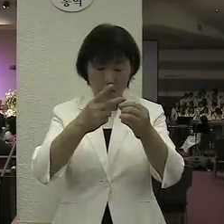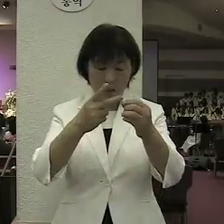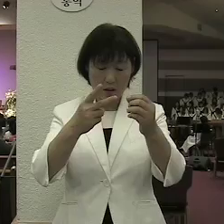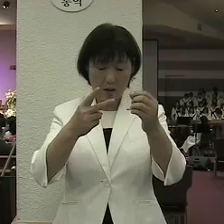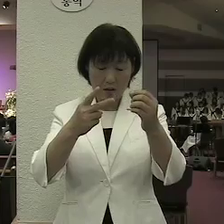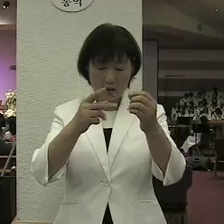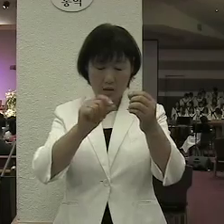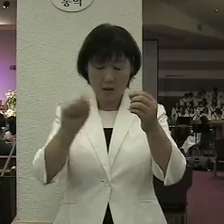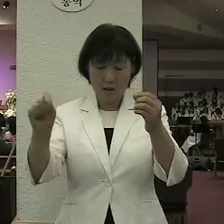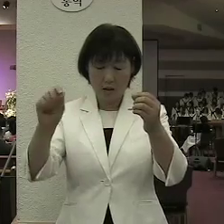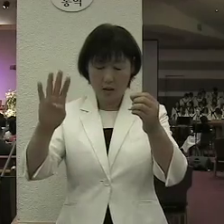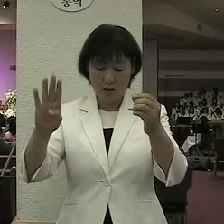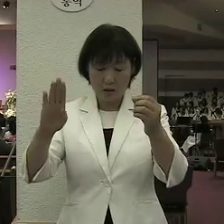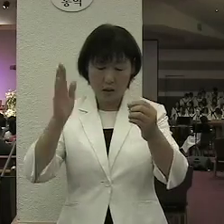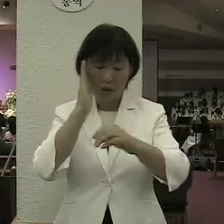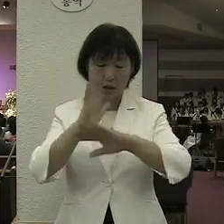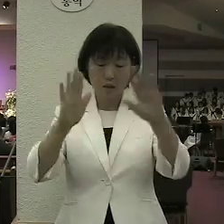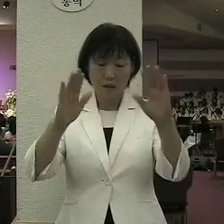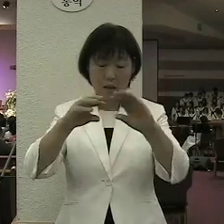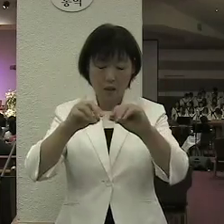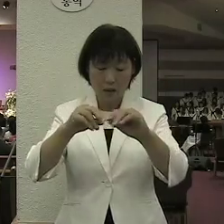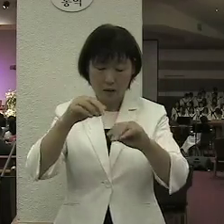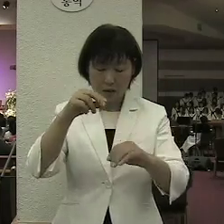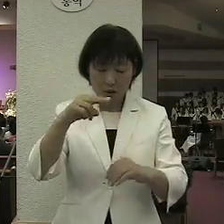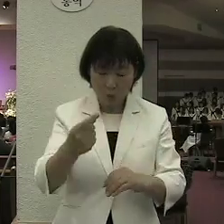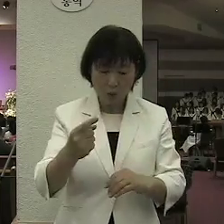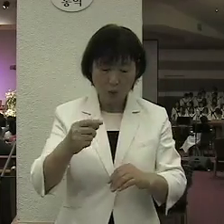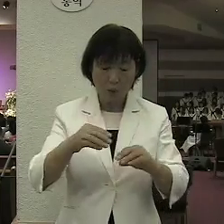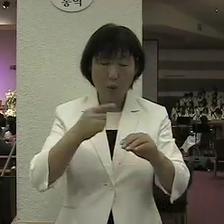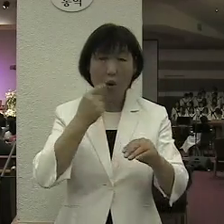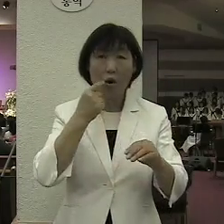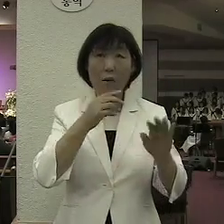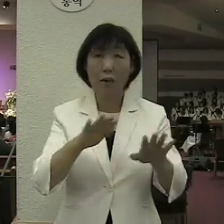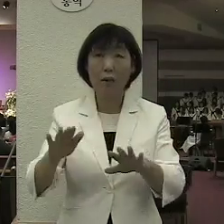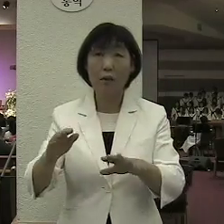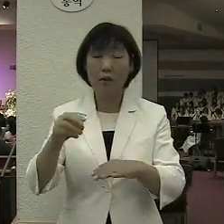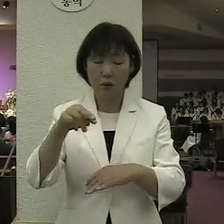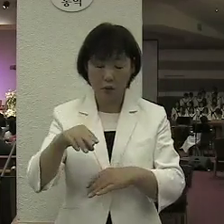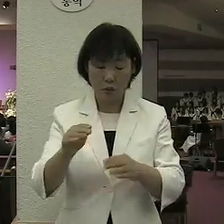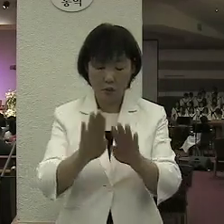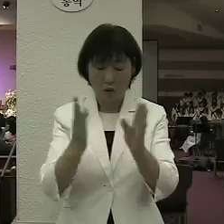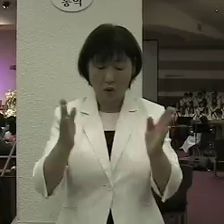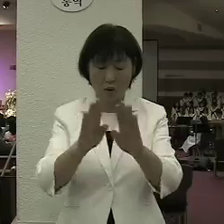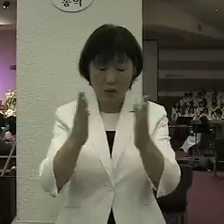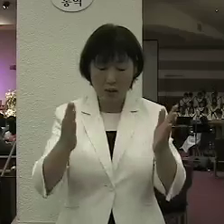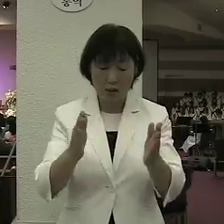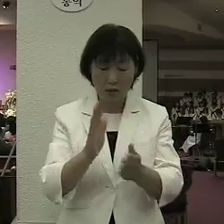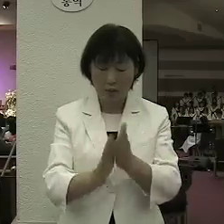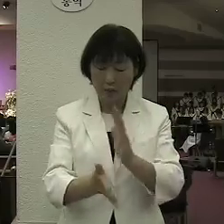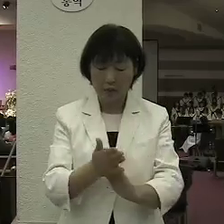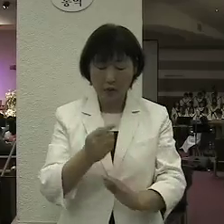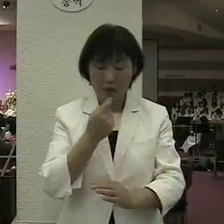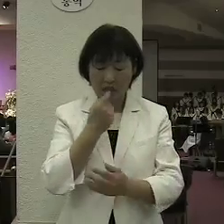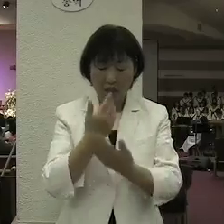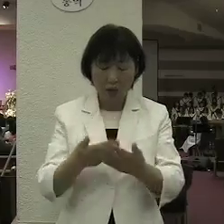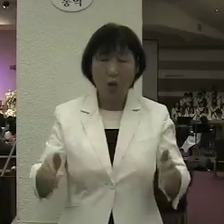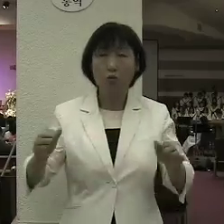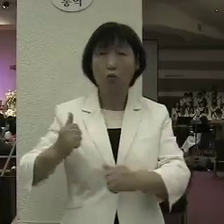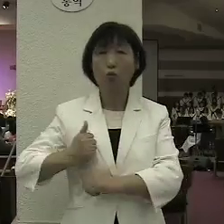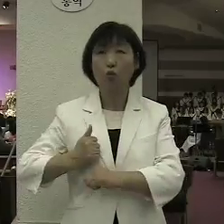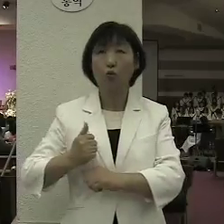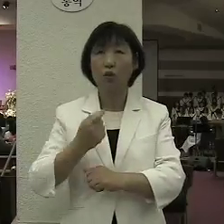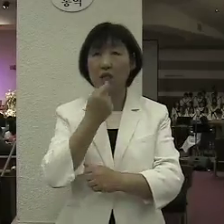오늘처럼 책으로 이렇게 쓰여진 게 아니라 두루마리로 이렇게 쓰여진 것이죠. 두루마리로 봉해져 있는